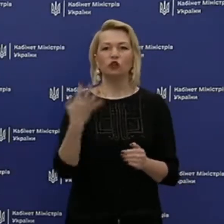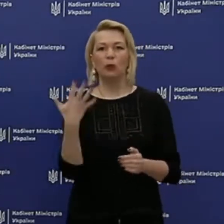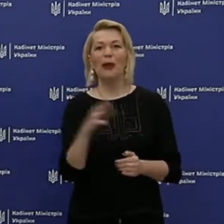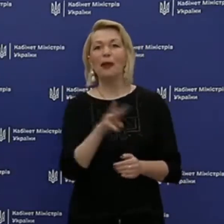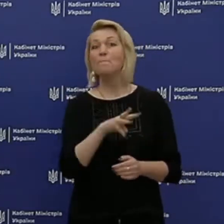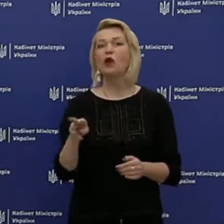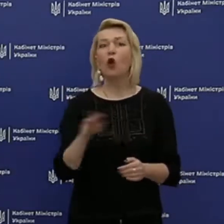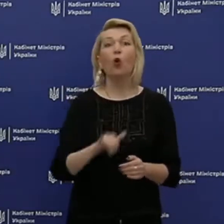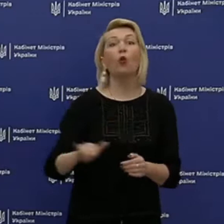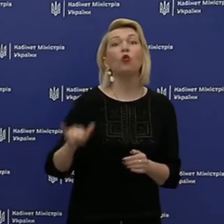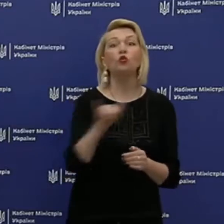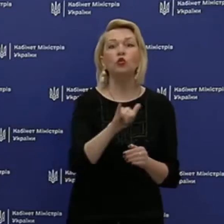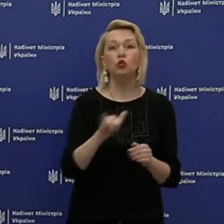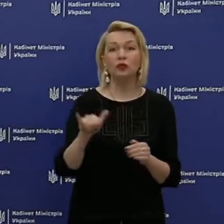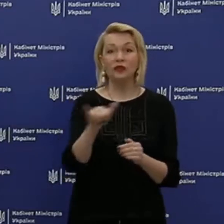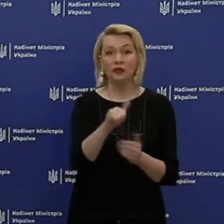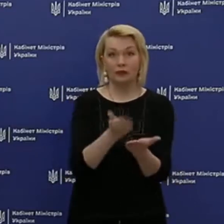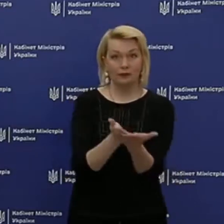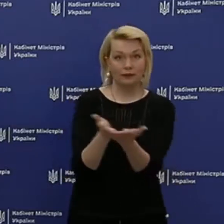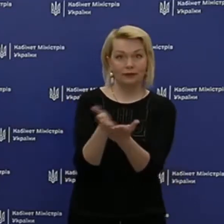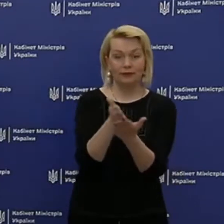мільйонів.